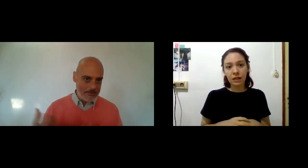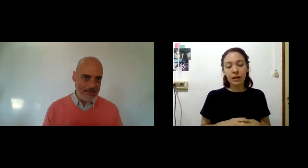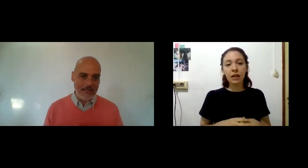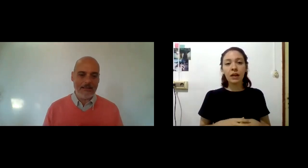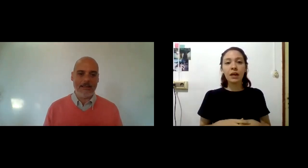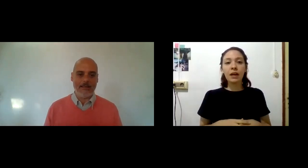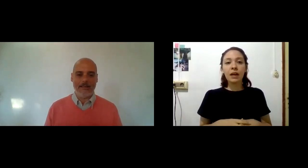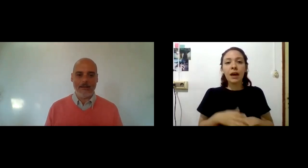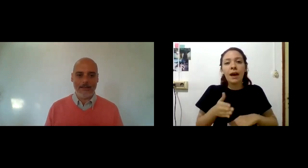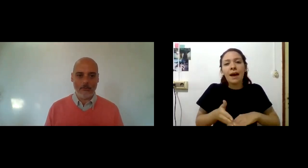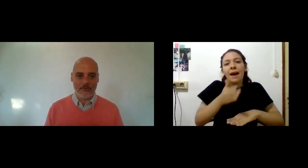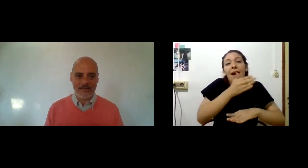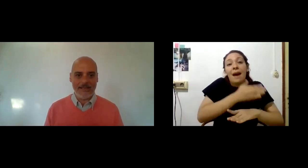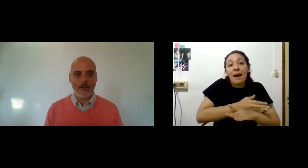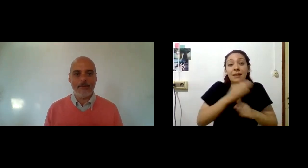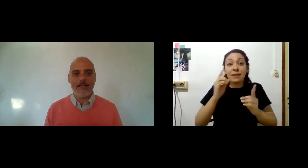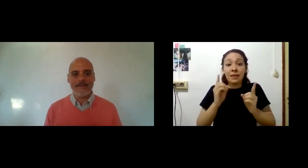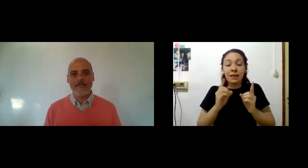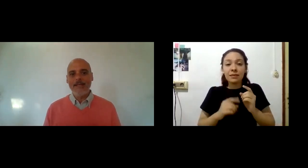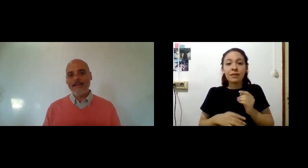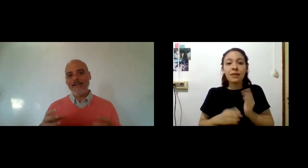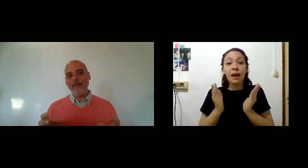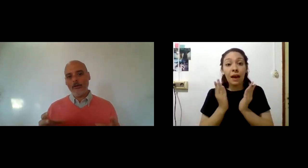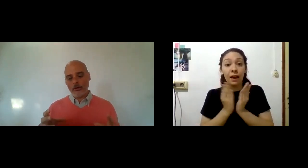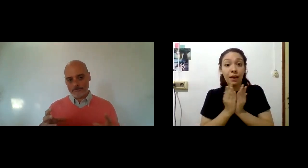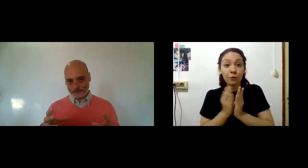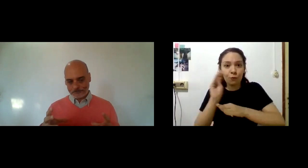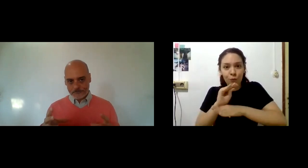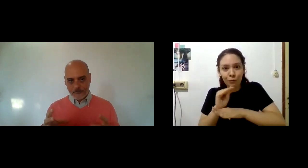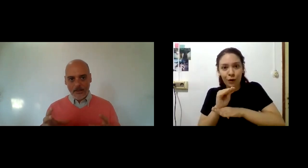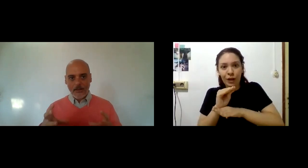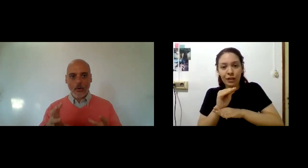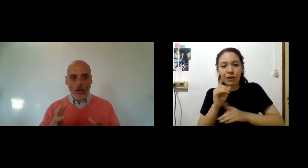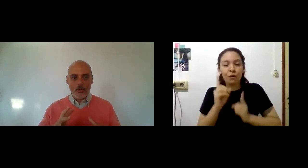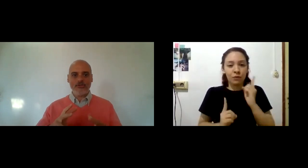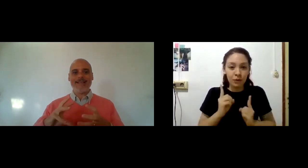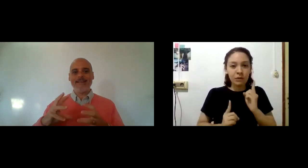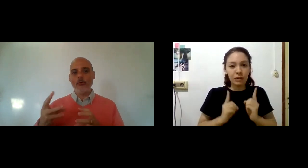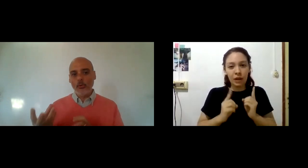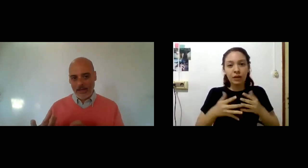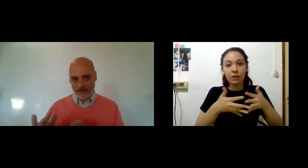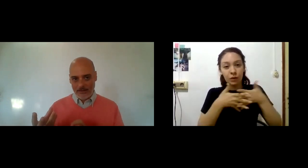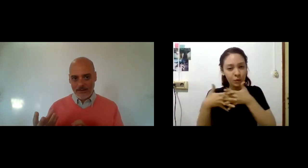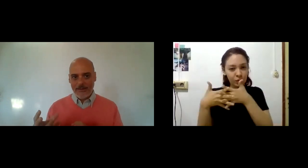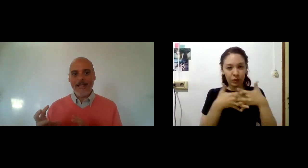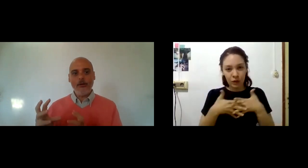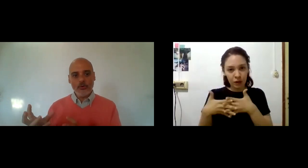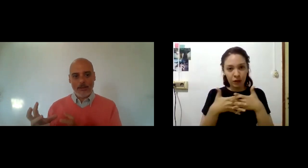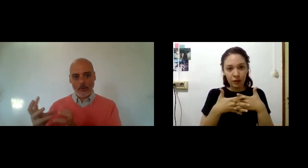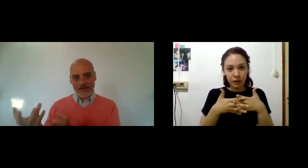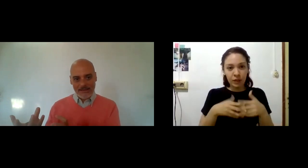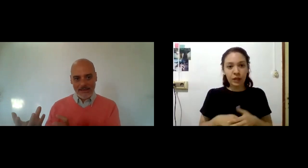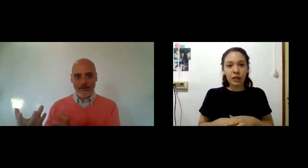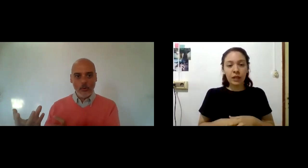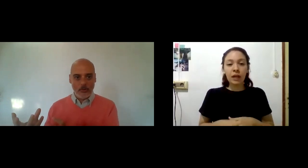mucha réplica en universidades latinoamericanas, que tiene que ver con cómo se articula la